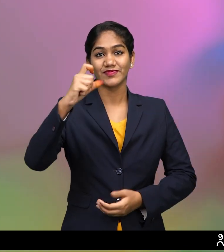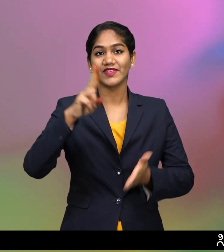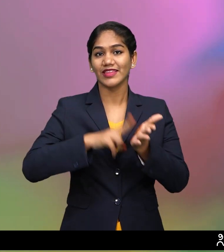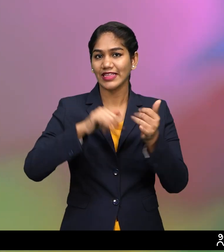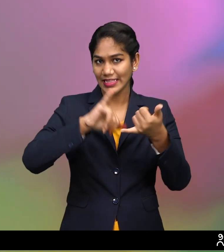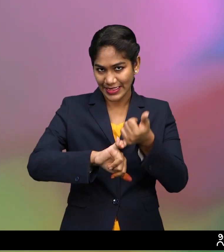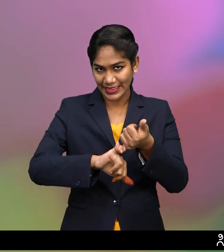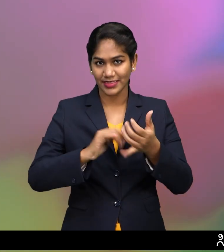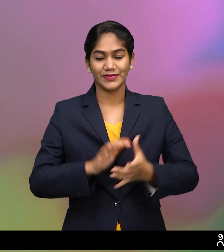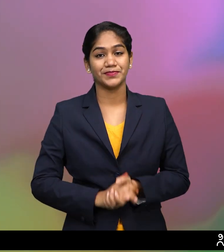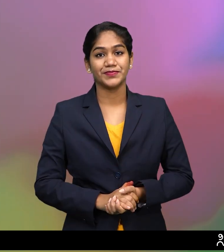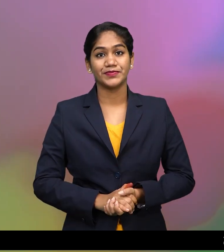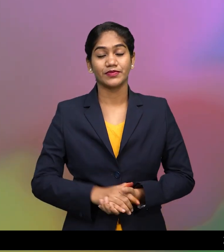CNS, ಮೆದುಳಿನ